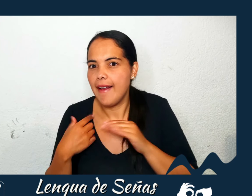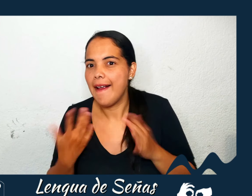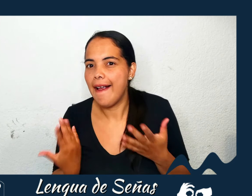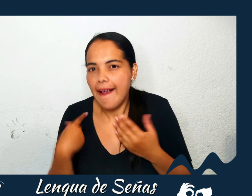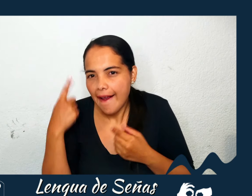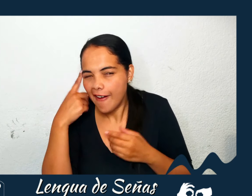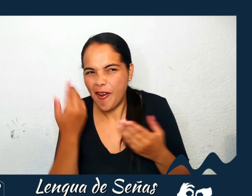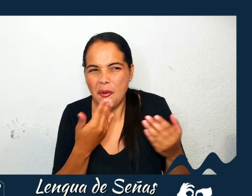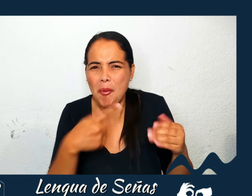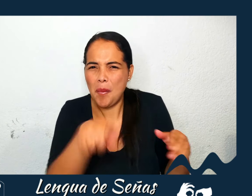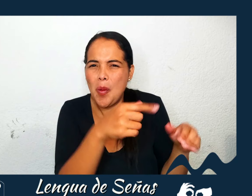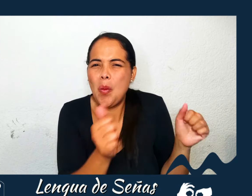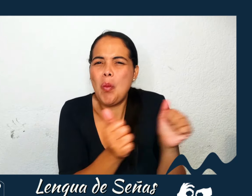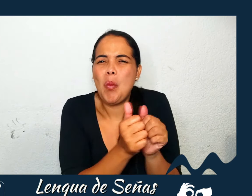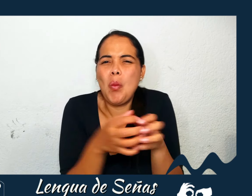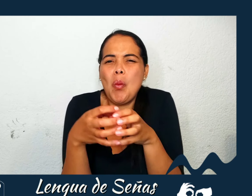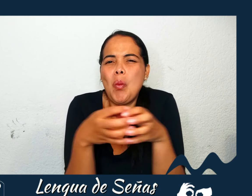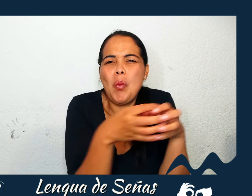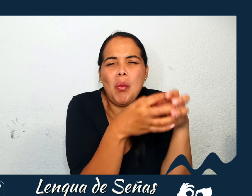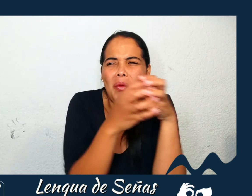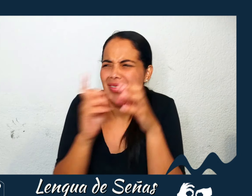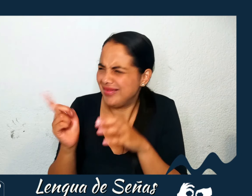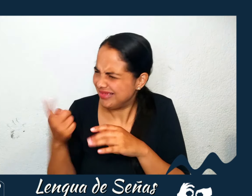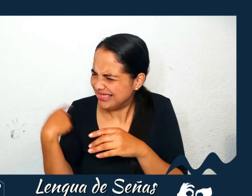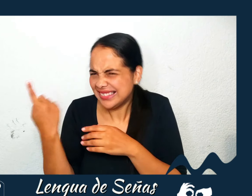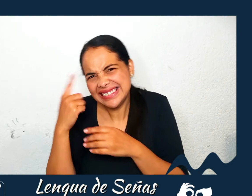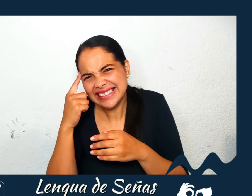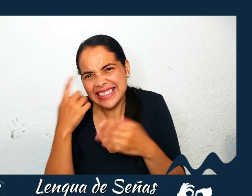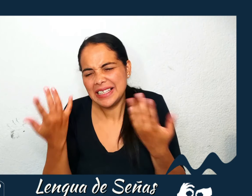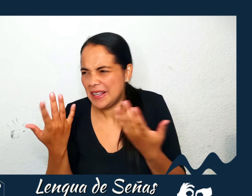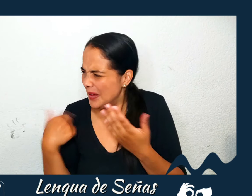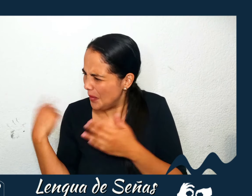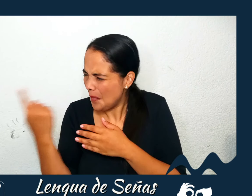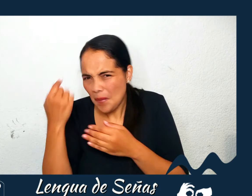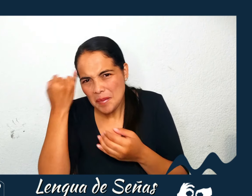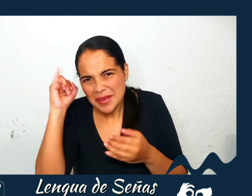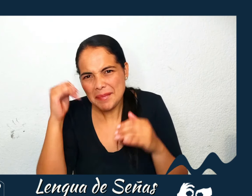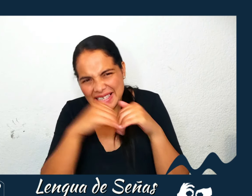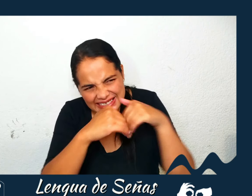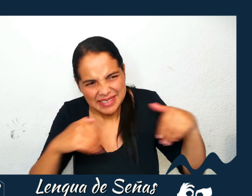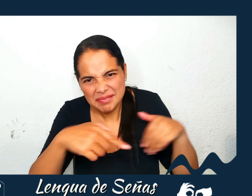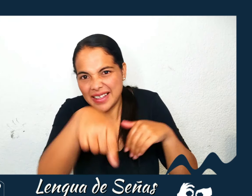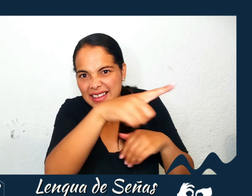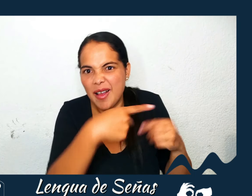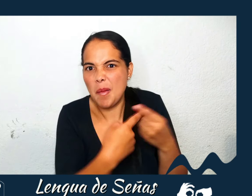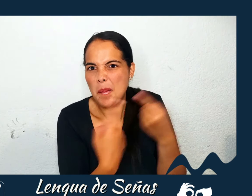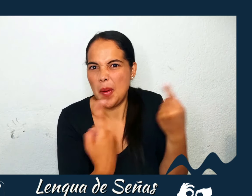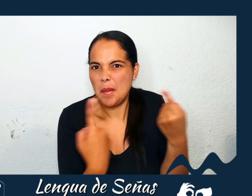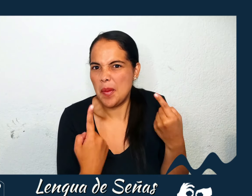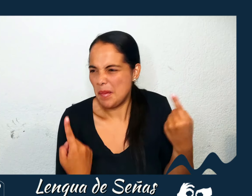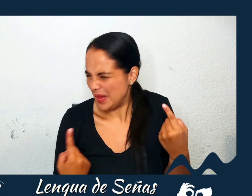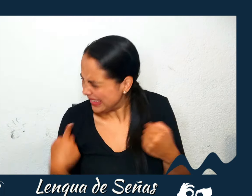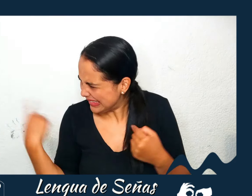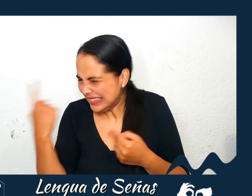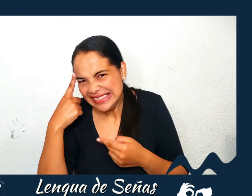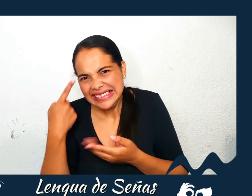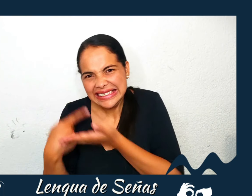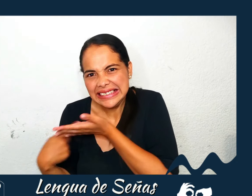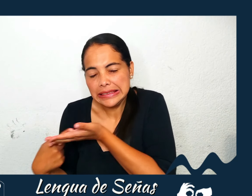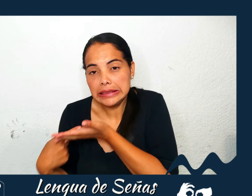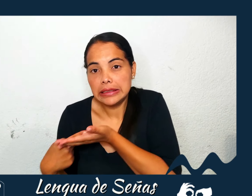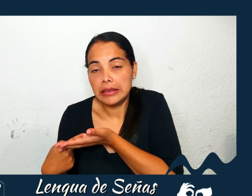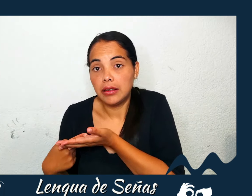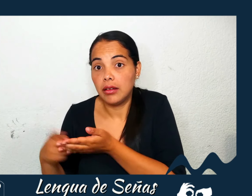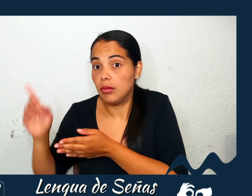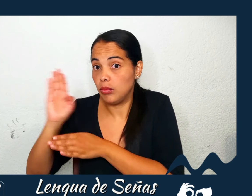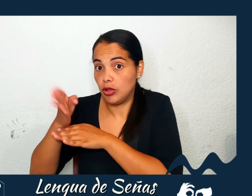ánimo aún inclusive de hasta pelear, de ir a la guerra, envían en primer lugar a un grupo de personas. Y este